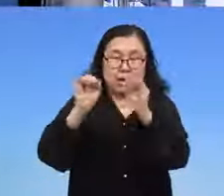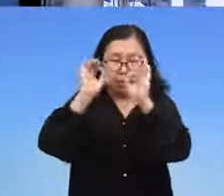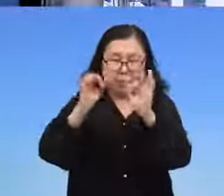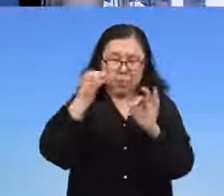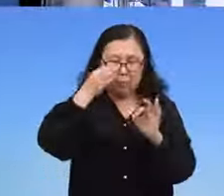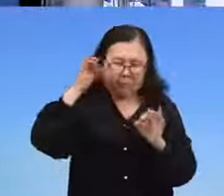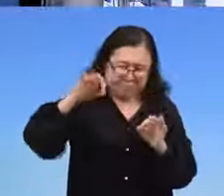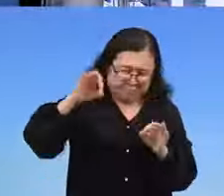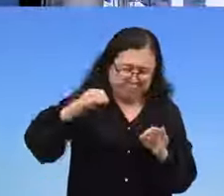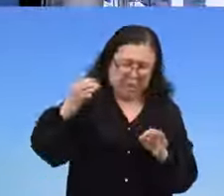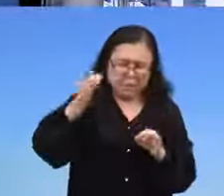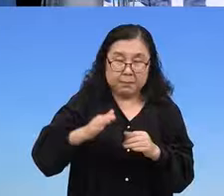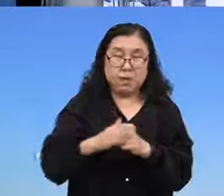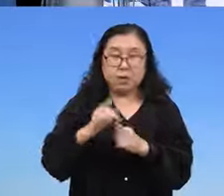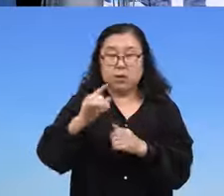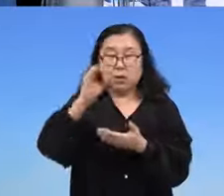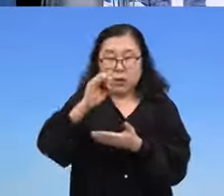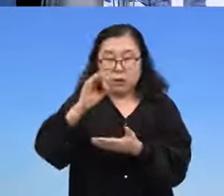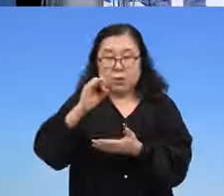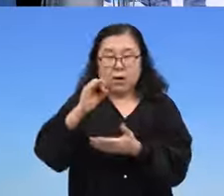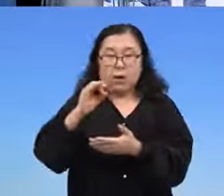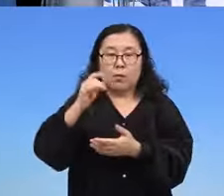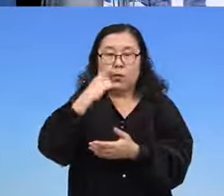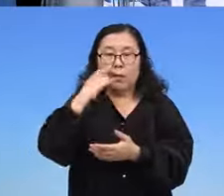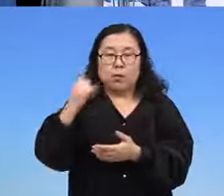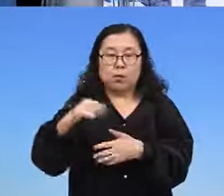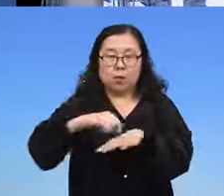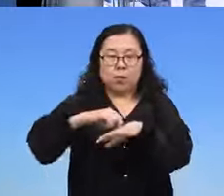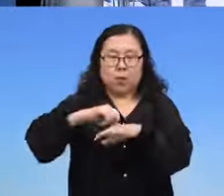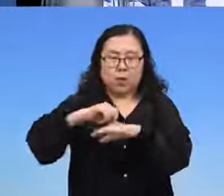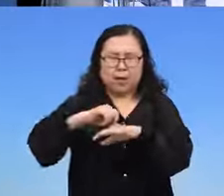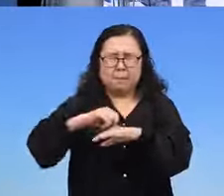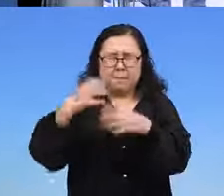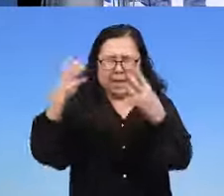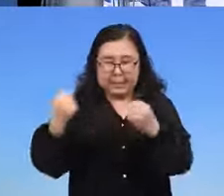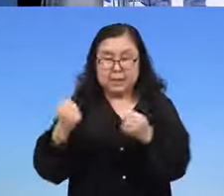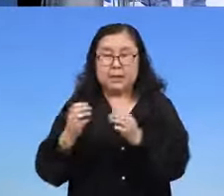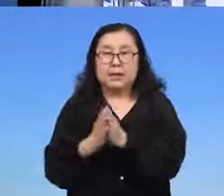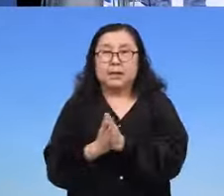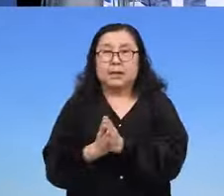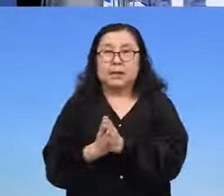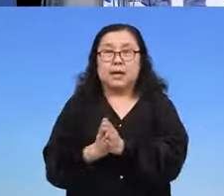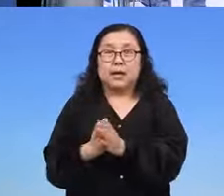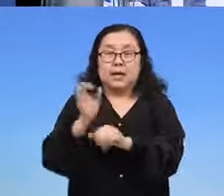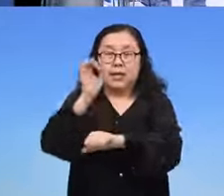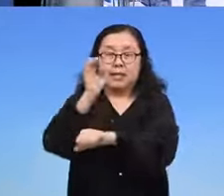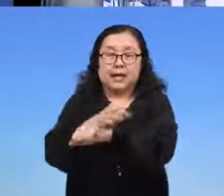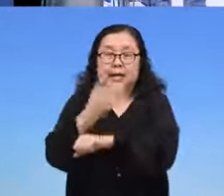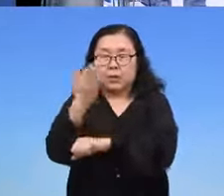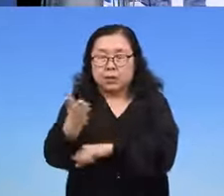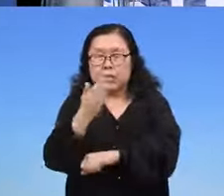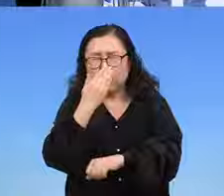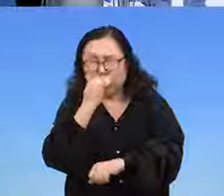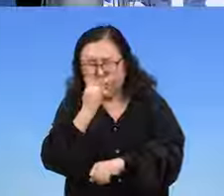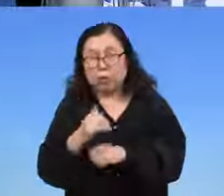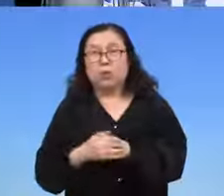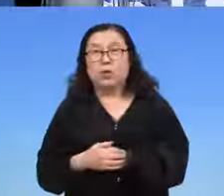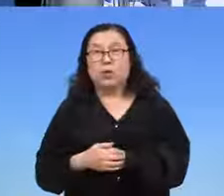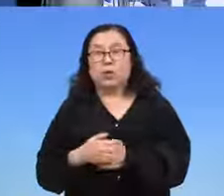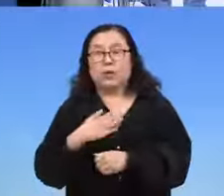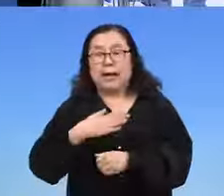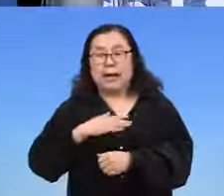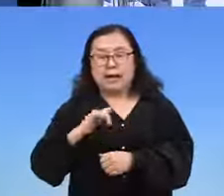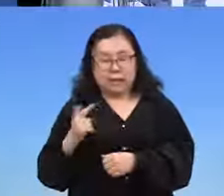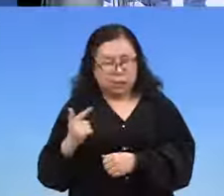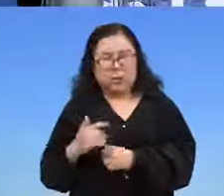하찮은 금액이지만 그 돈이면 부모님 고기 한번 실컷 사드릴 수 있는데, 나 아니어도 부자들이